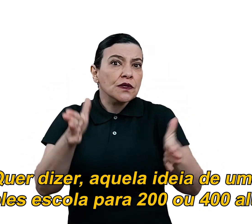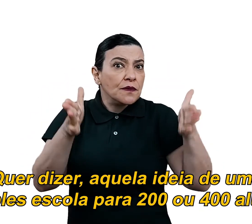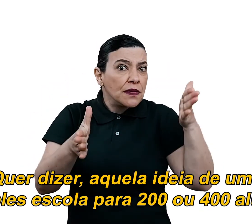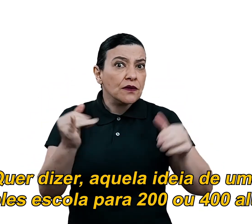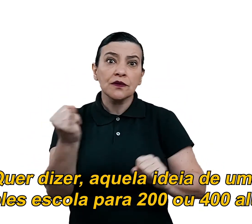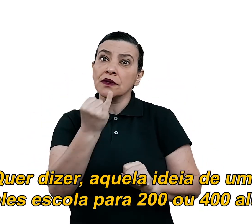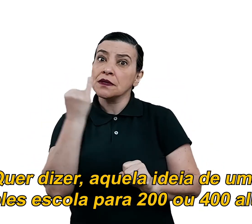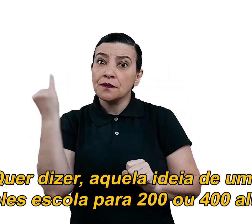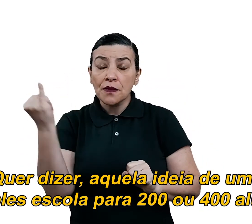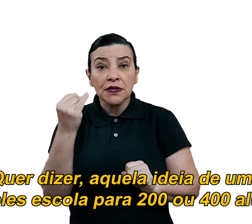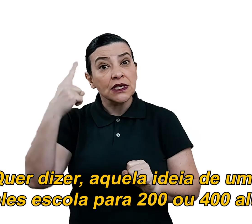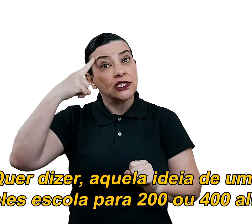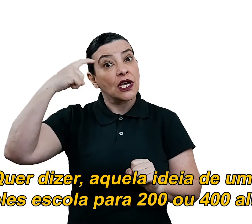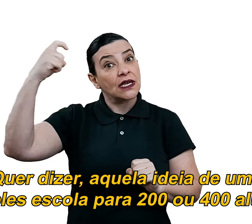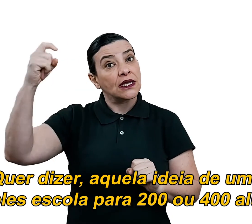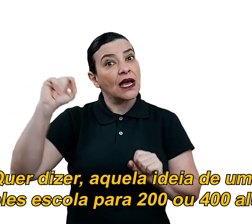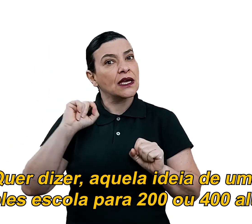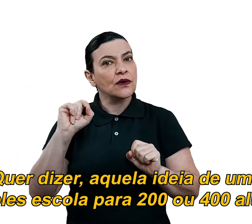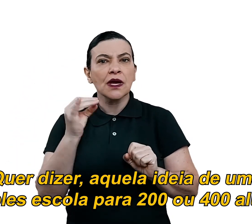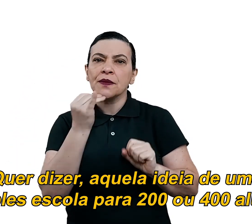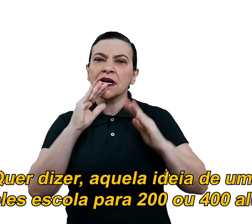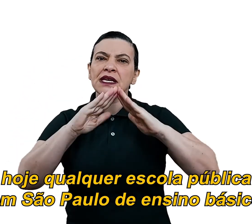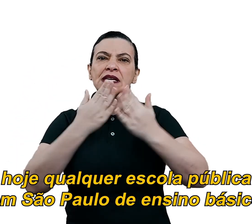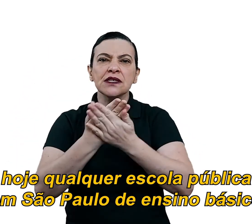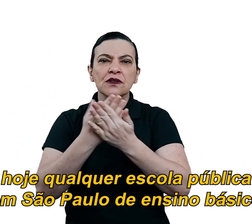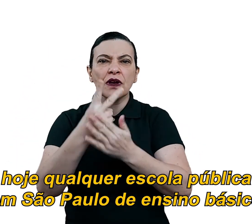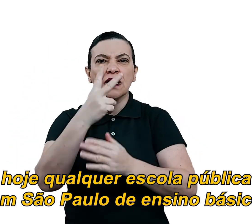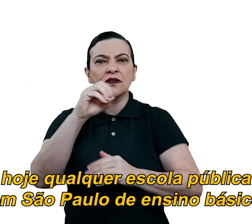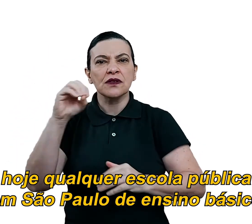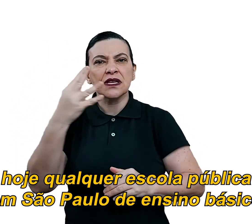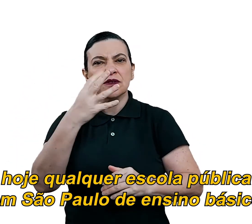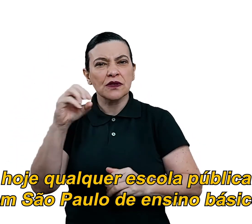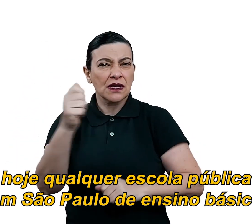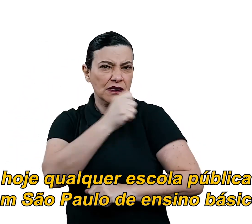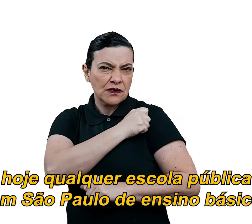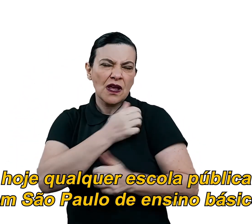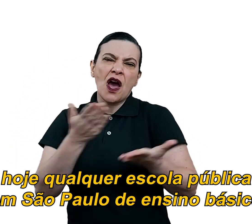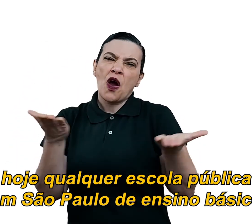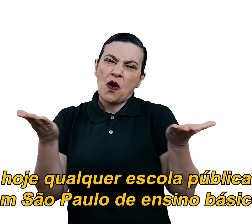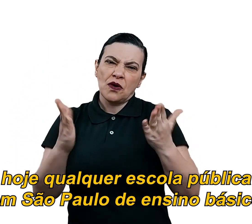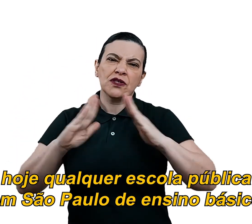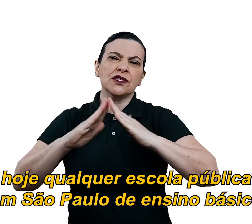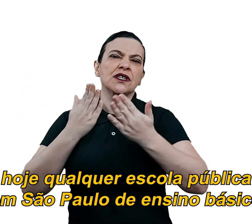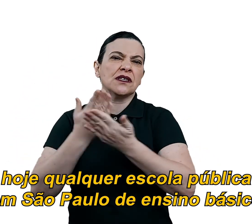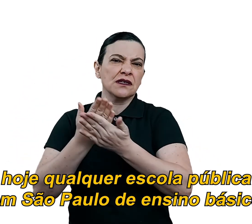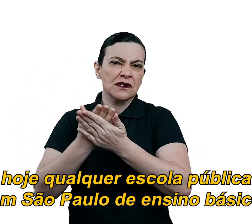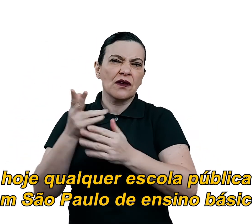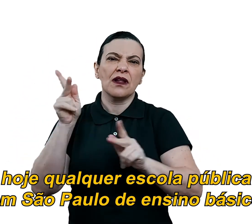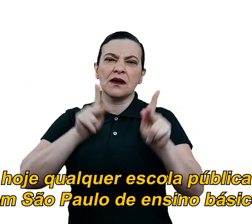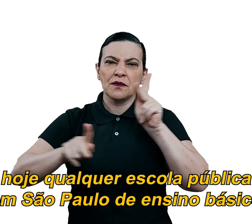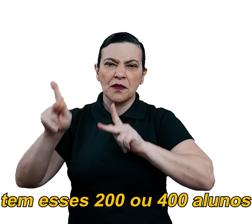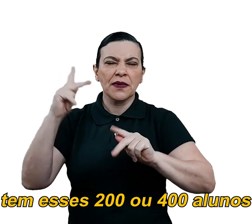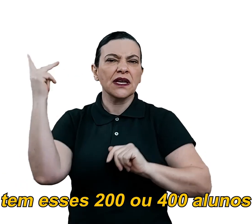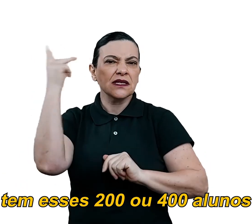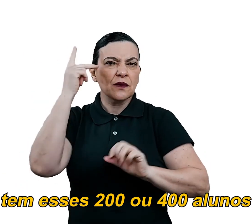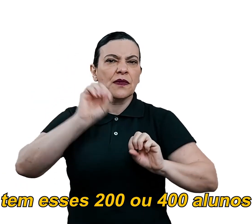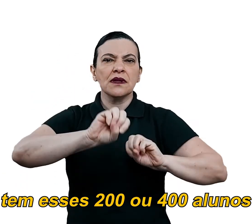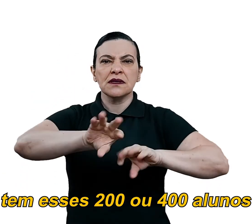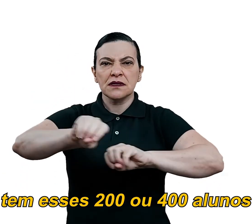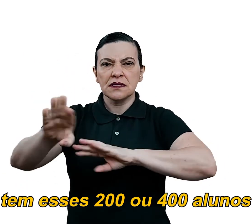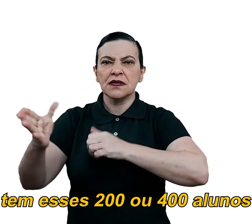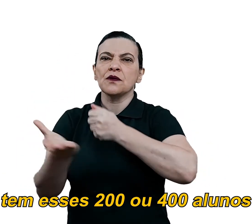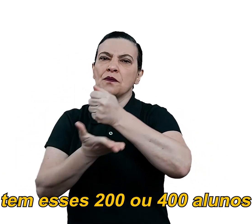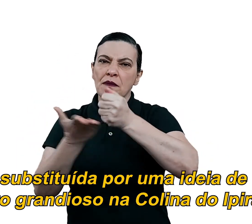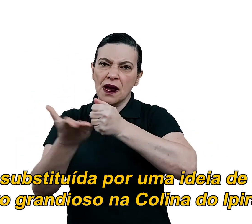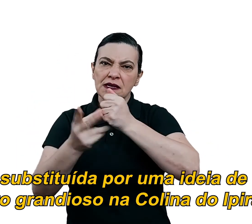aquela ideia de uma simples escola para 200 ou 400 alunos, hoje qualquer, enfim, escola pública em São Paulo, de ensino básico tem esses 200